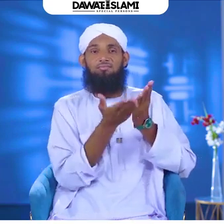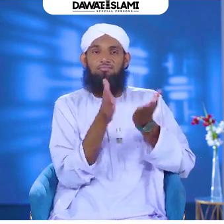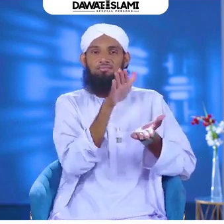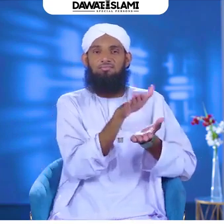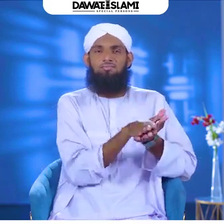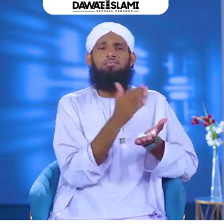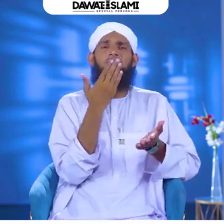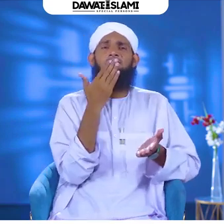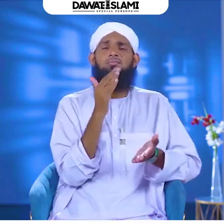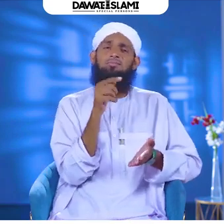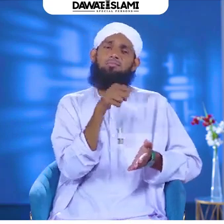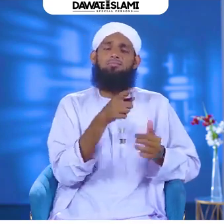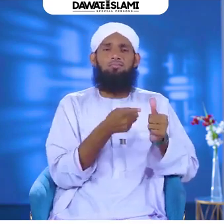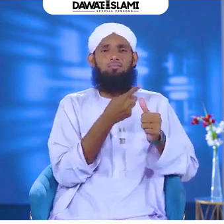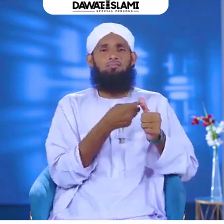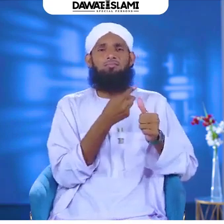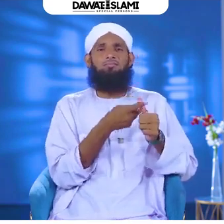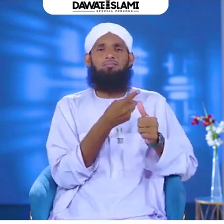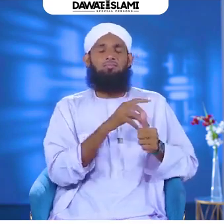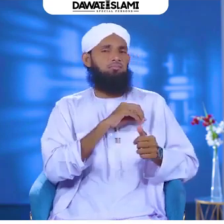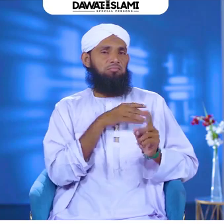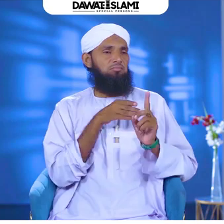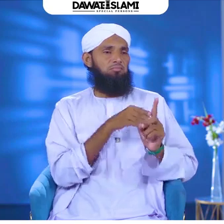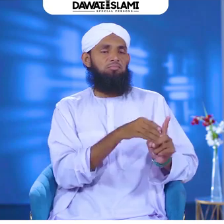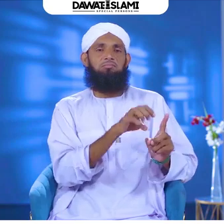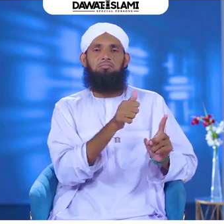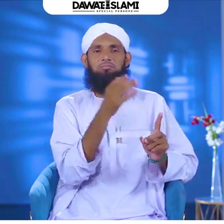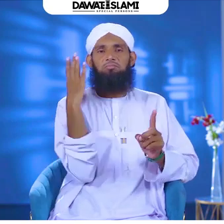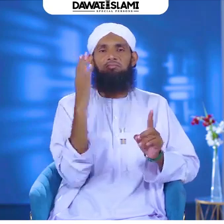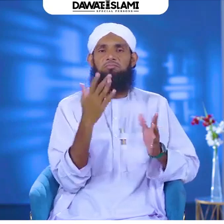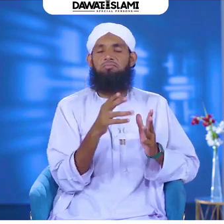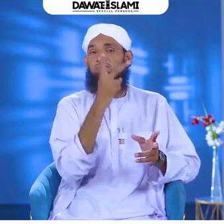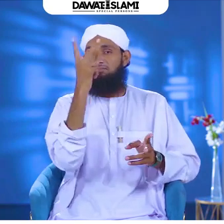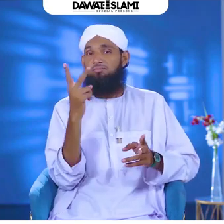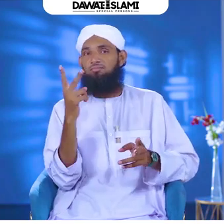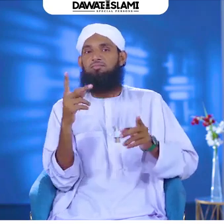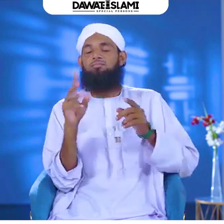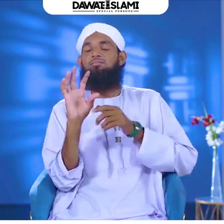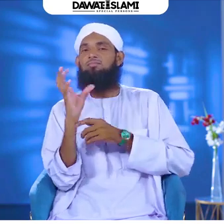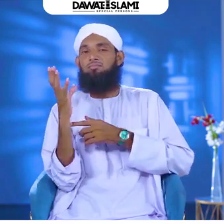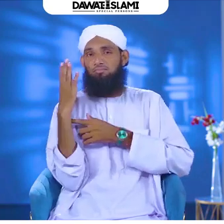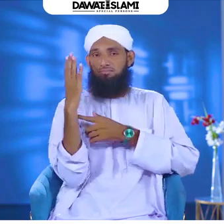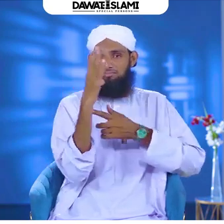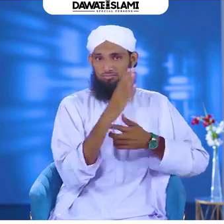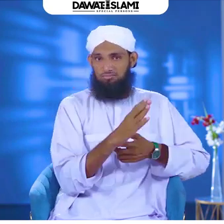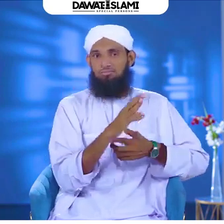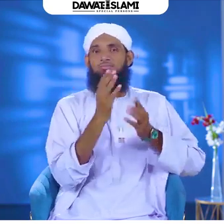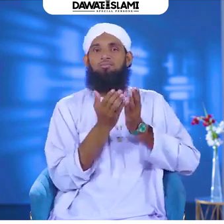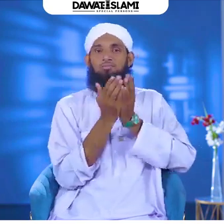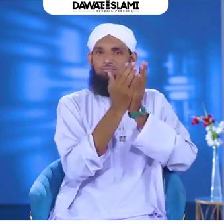معنی میں بند ہوتا ہے کہ اب وہ خود سے کوئی عمل نہیں کر سکتا، لیکن اگر اس کے لیے کوئی دوسرا عمل کرتا ہے یا اس نے کوئی ایسا نیک عمل کیا